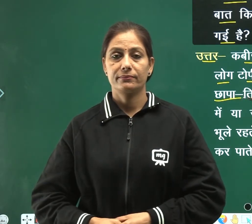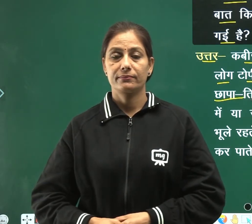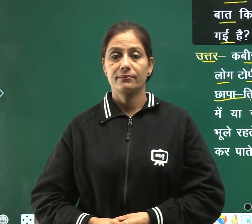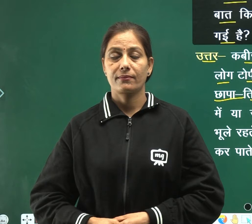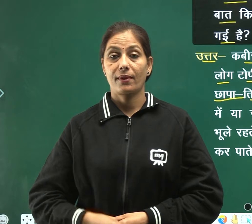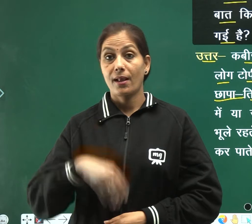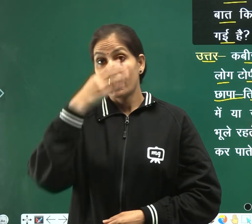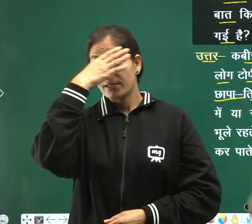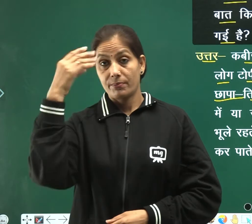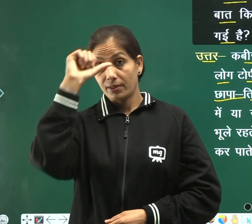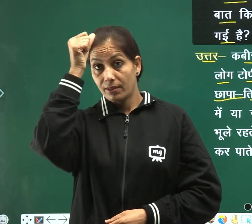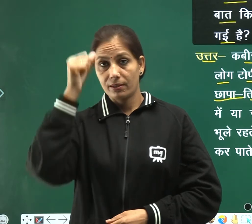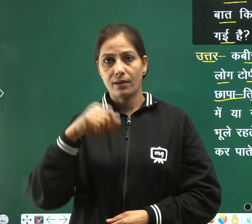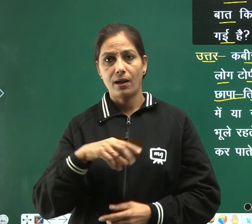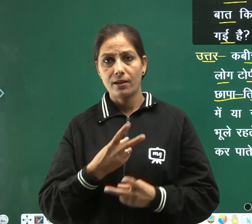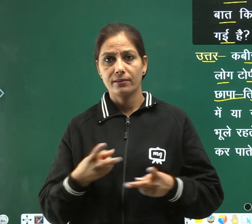छापा तिलक आदि